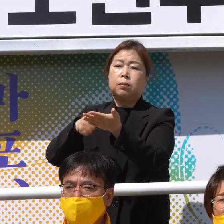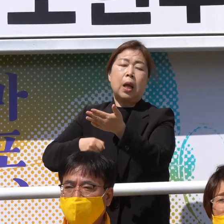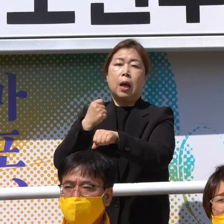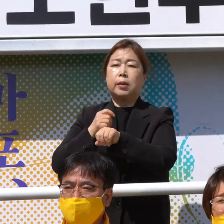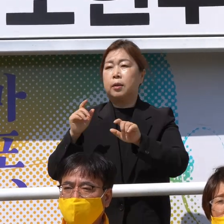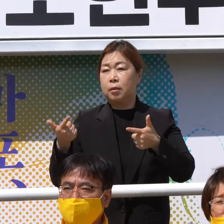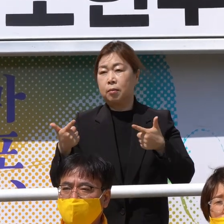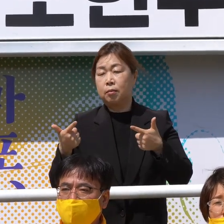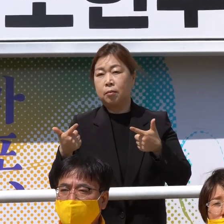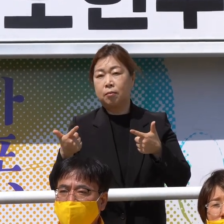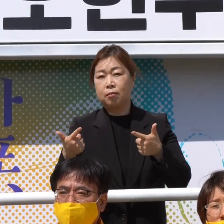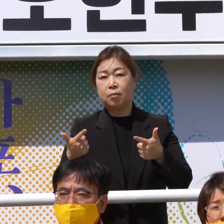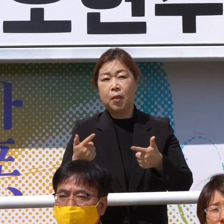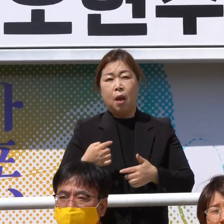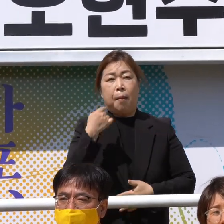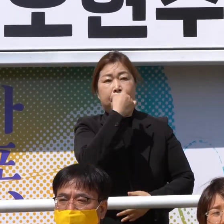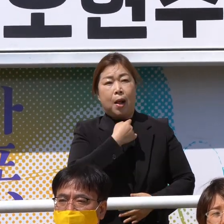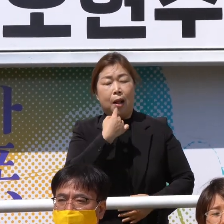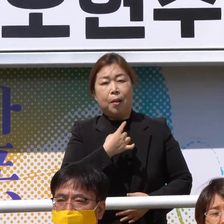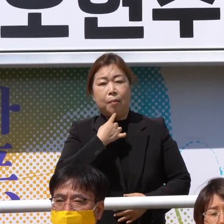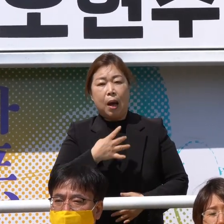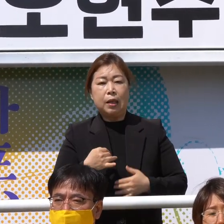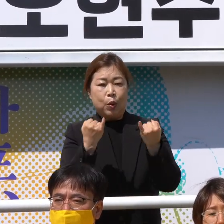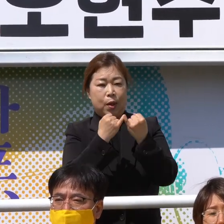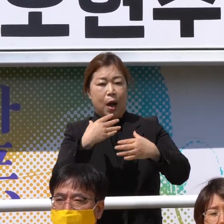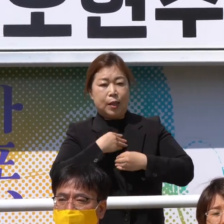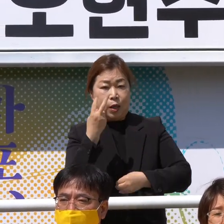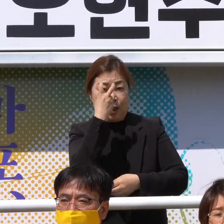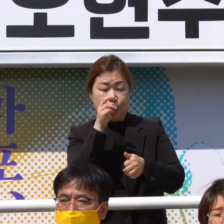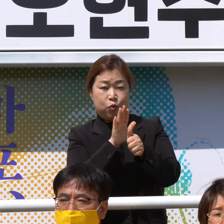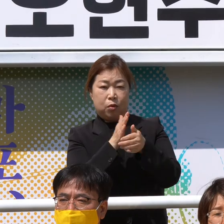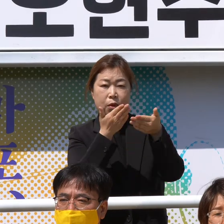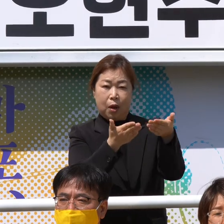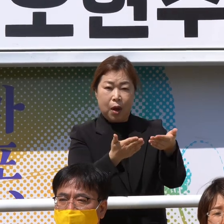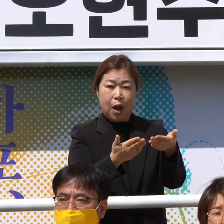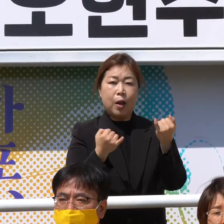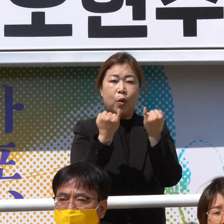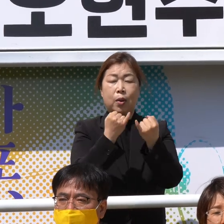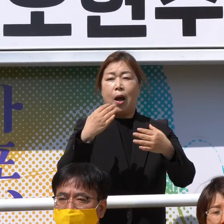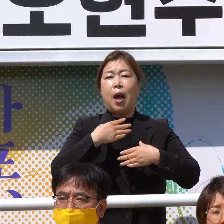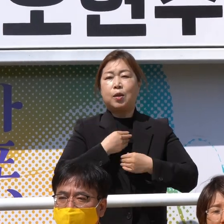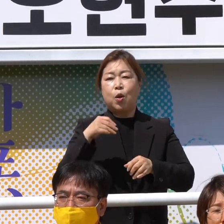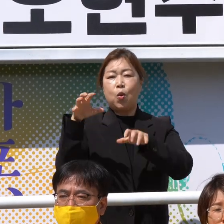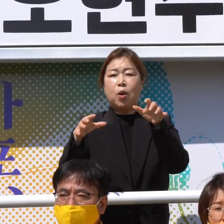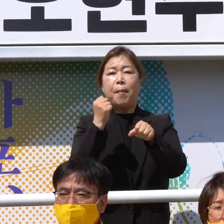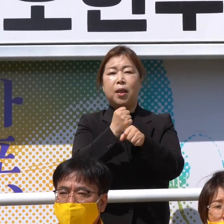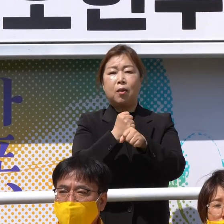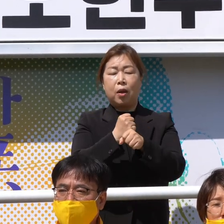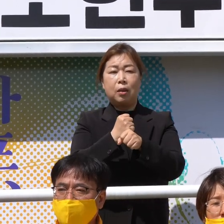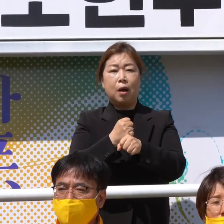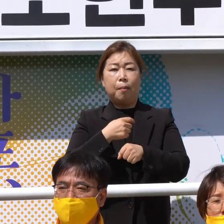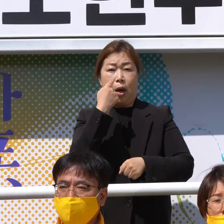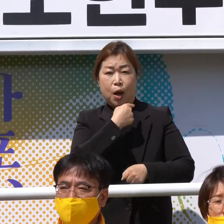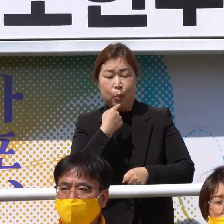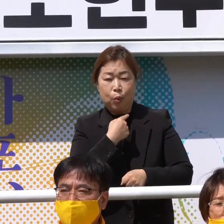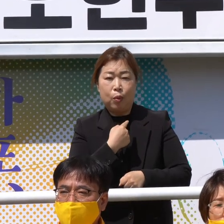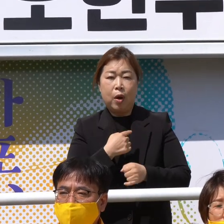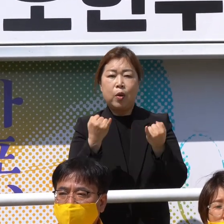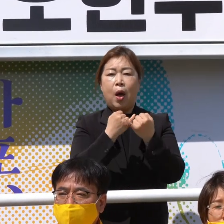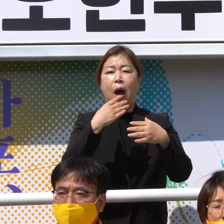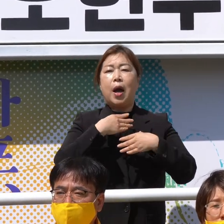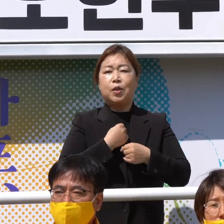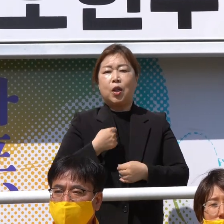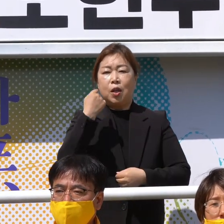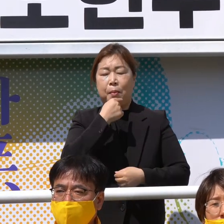않습니다. 말만 여성 안전 지키겠다, 여성이 안전한 동네 만들겠다고 하고 여성 안전